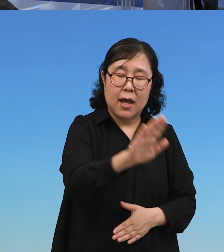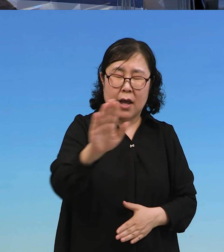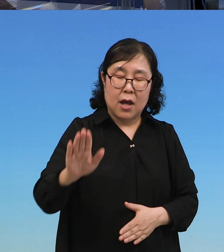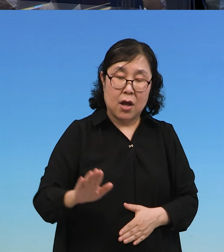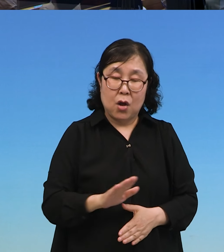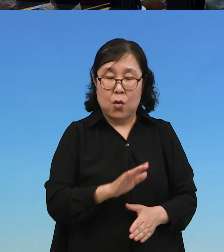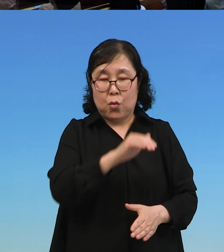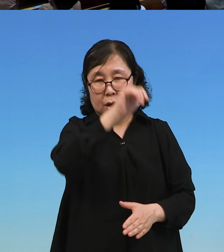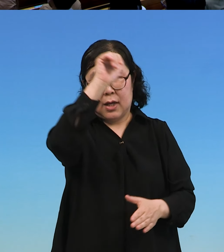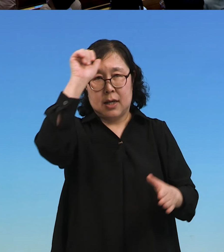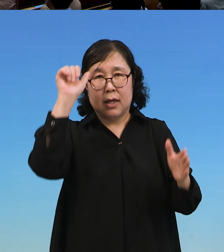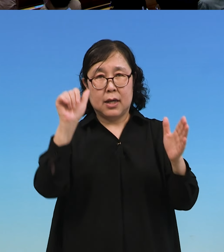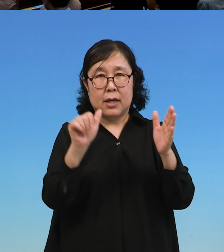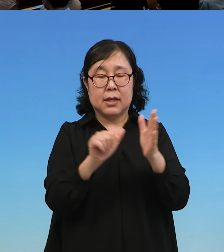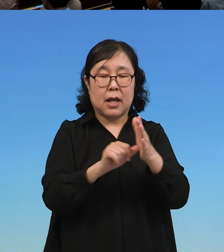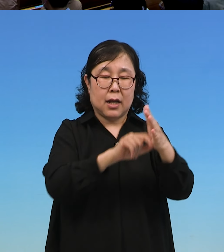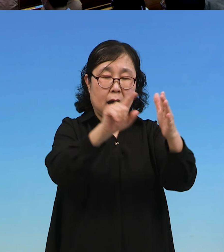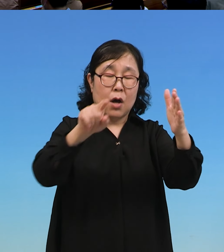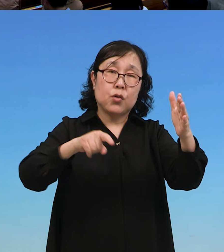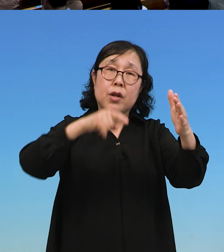우리 인생 가운데